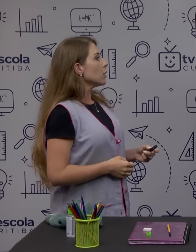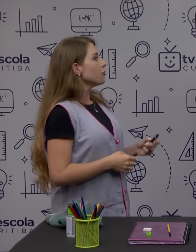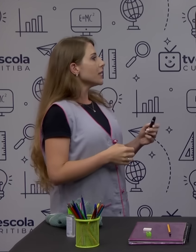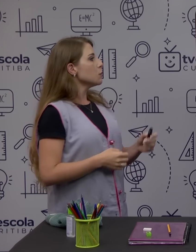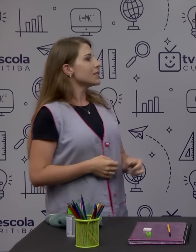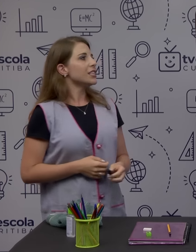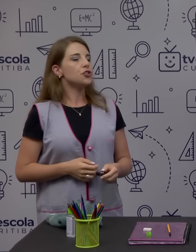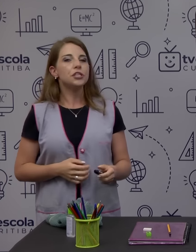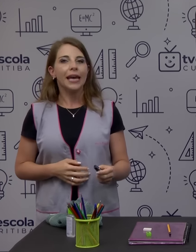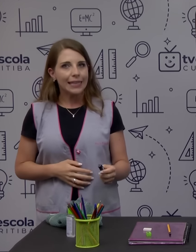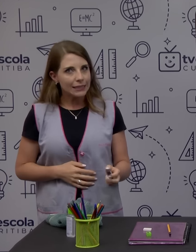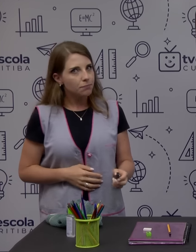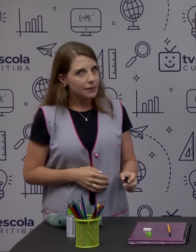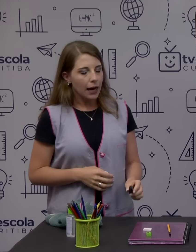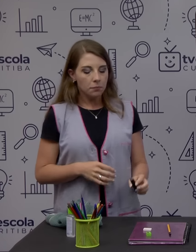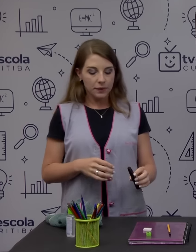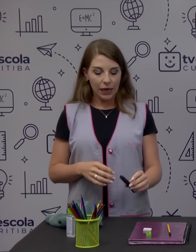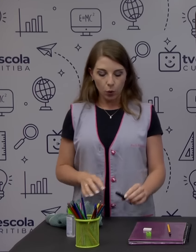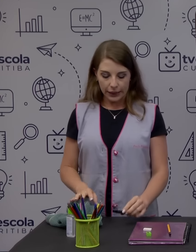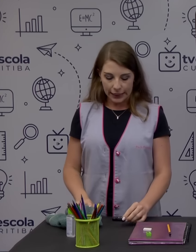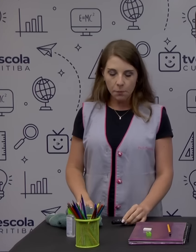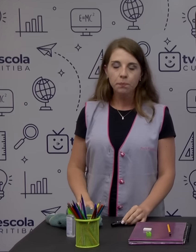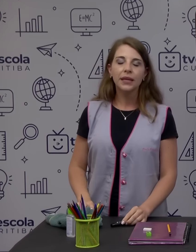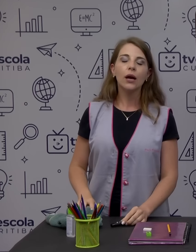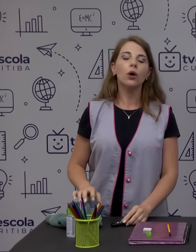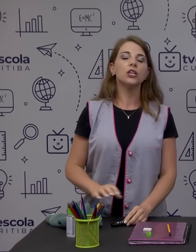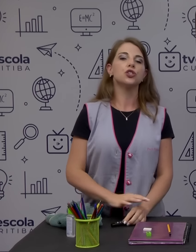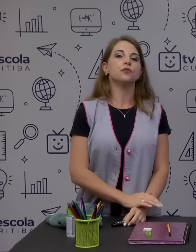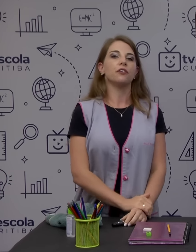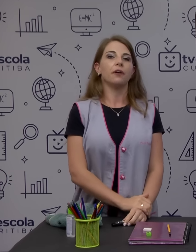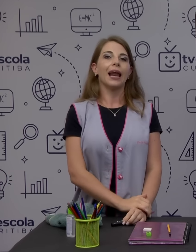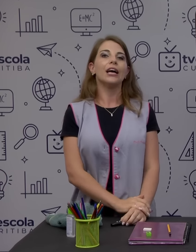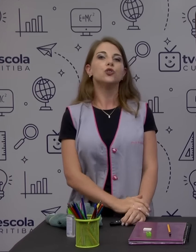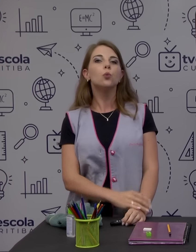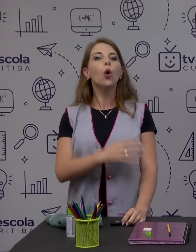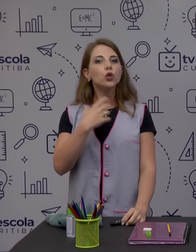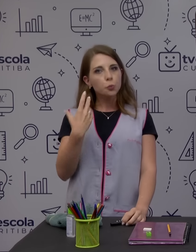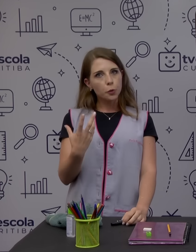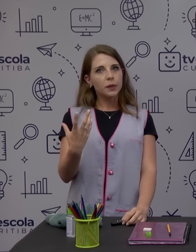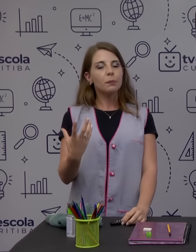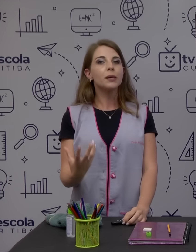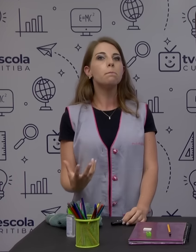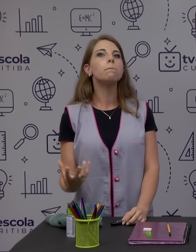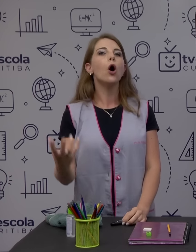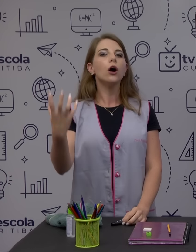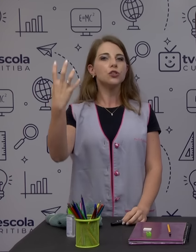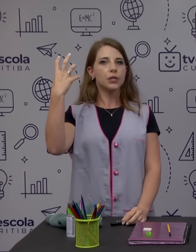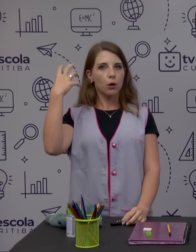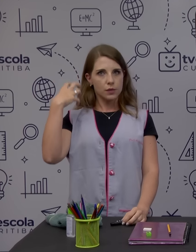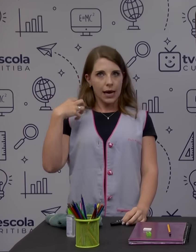Então, falamos de higiene, tá? Da orelha. E agora a gente vai falar de um outro problema que pode causar,